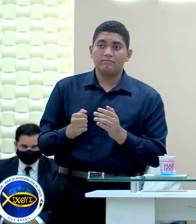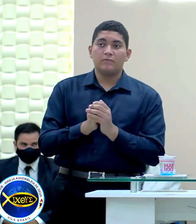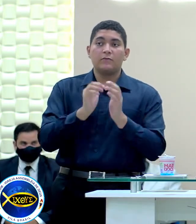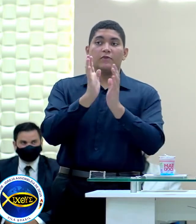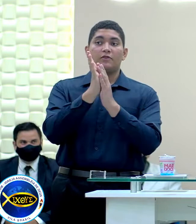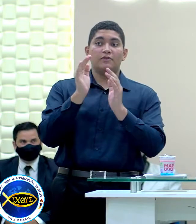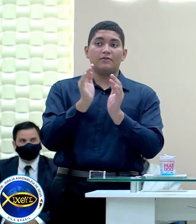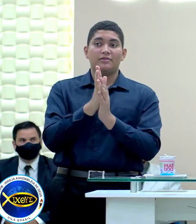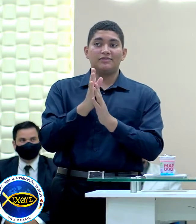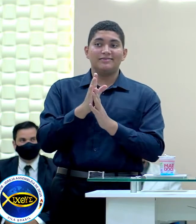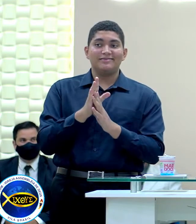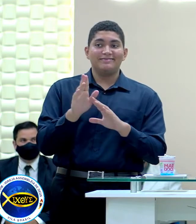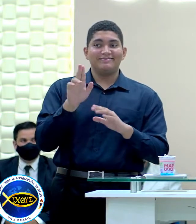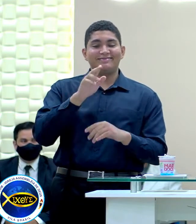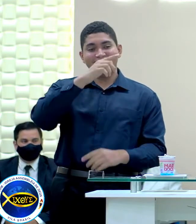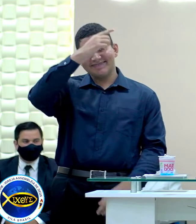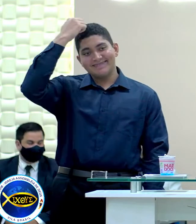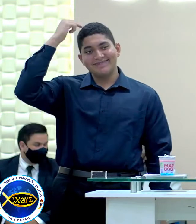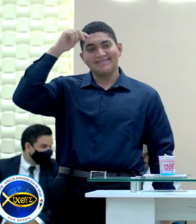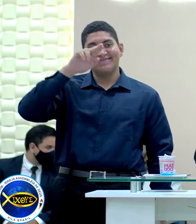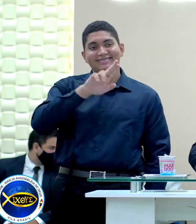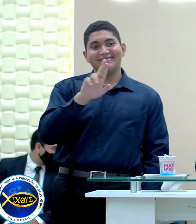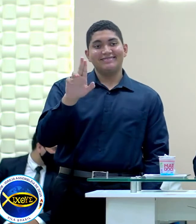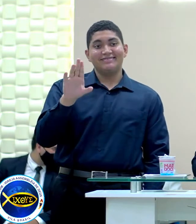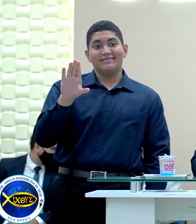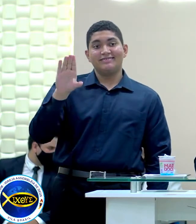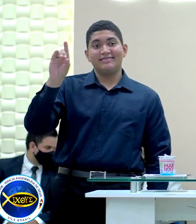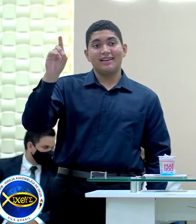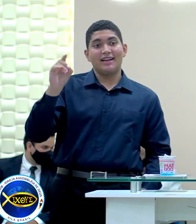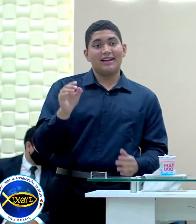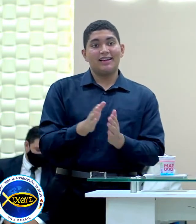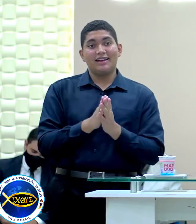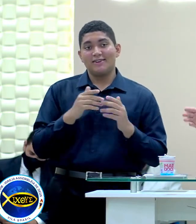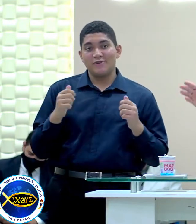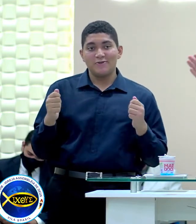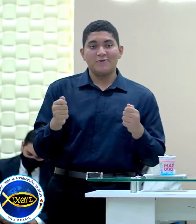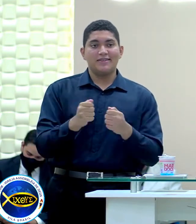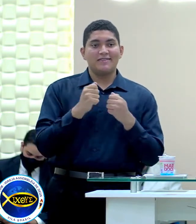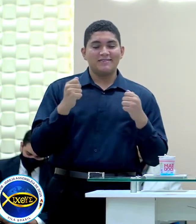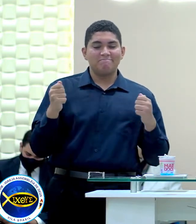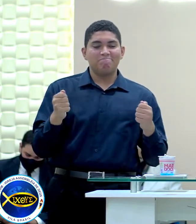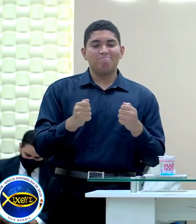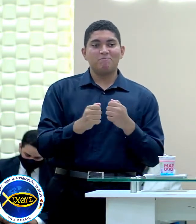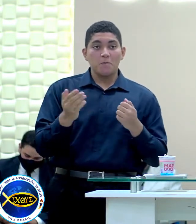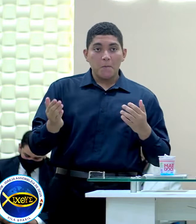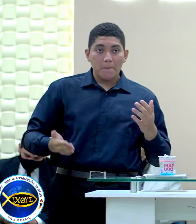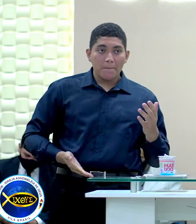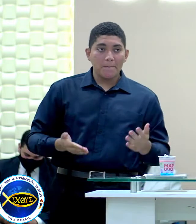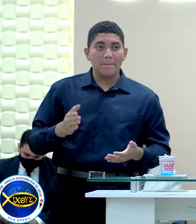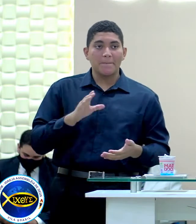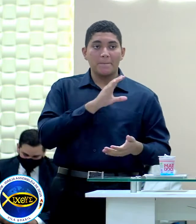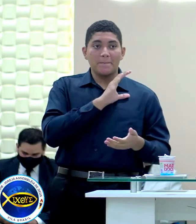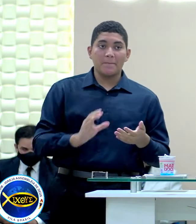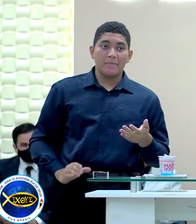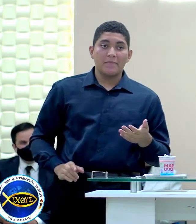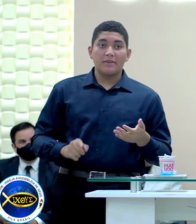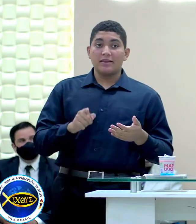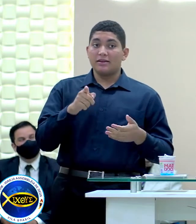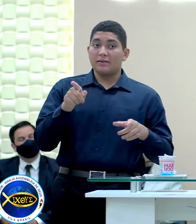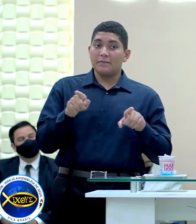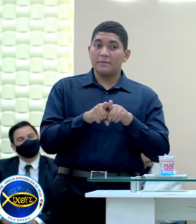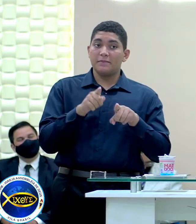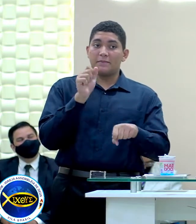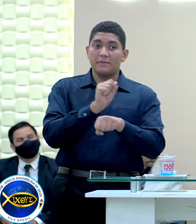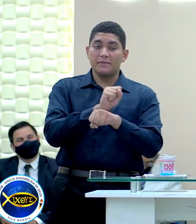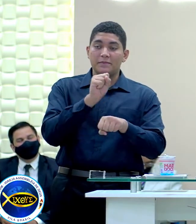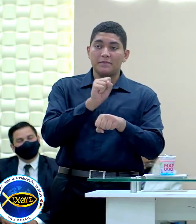Louvado seja o santo nome do Senhor, aleluia, que serve a Cristo, que está esperando o